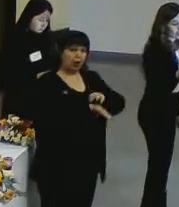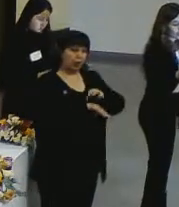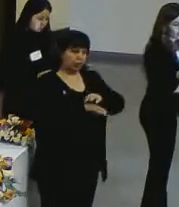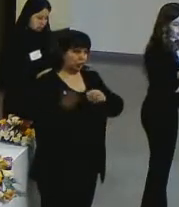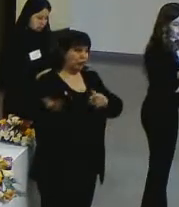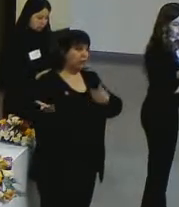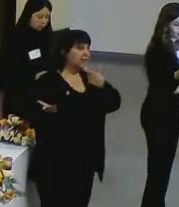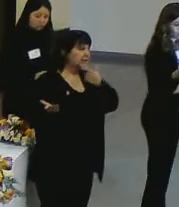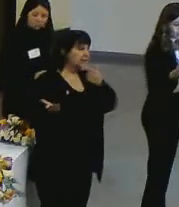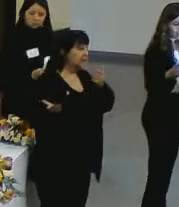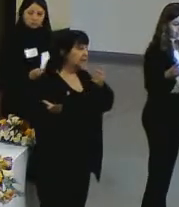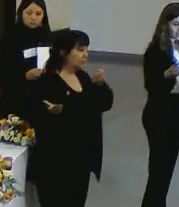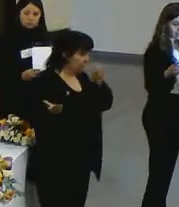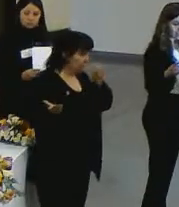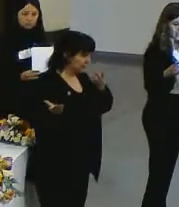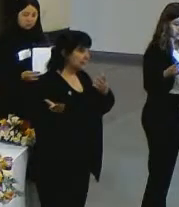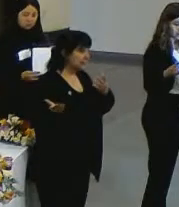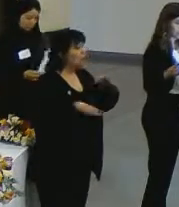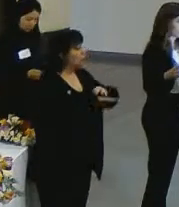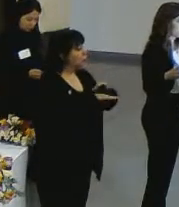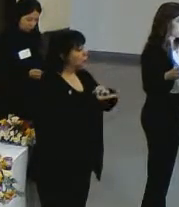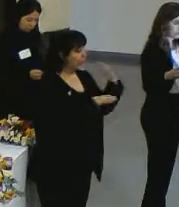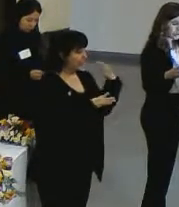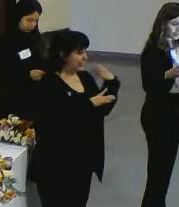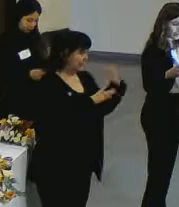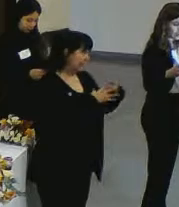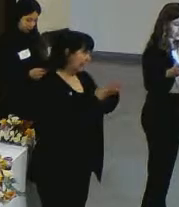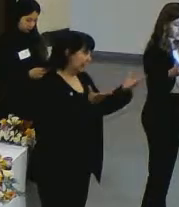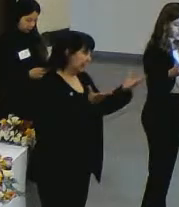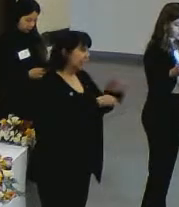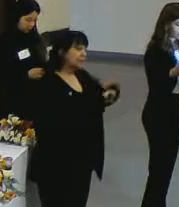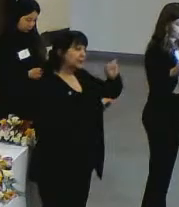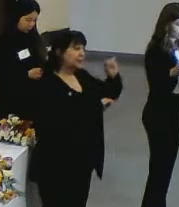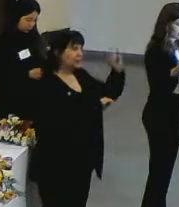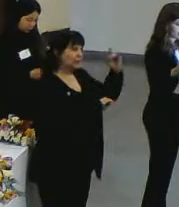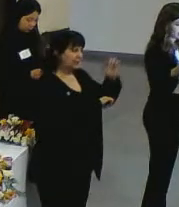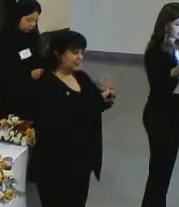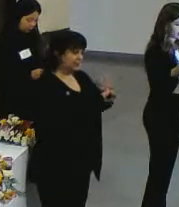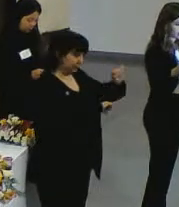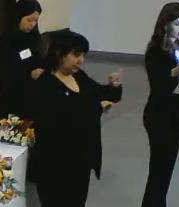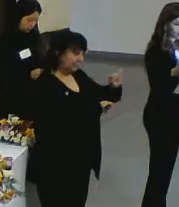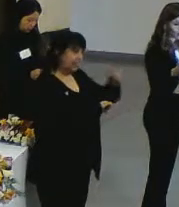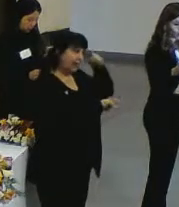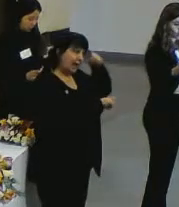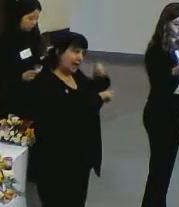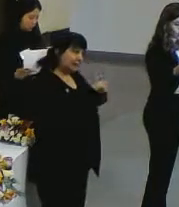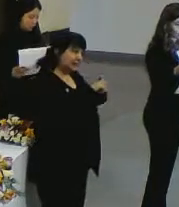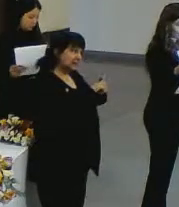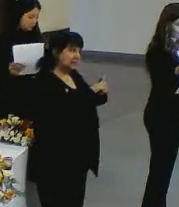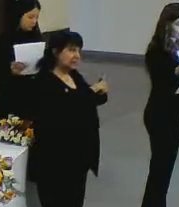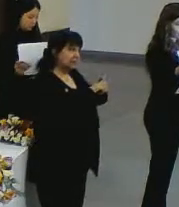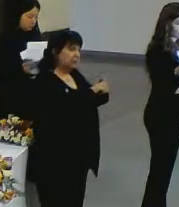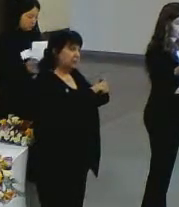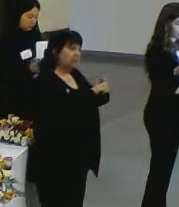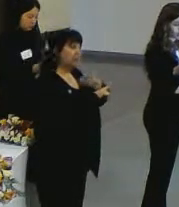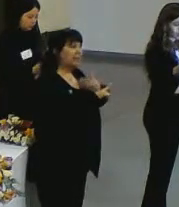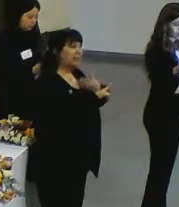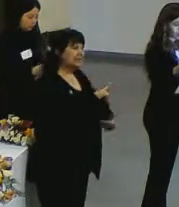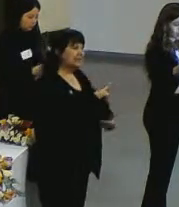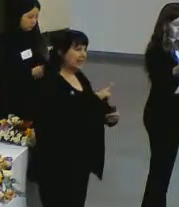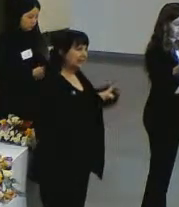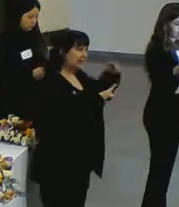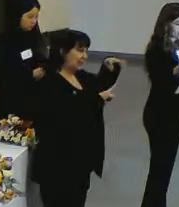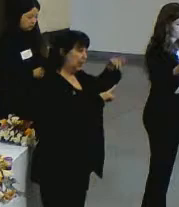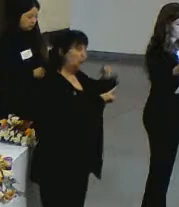Doctora Sandra Flores, médico general, título expedido por la Universidad Nacional de Cuyo, expresidente por concurso en el Hospital Pediátrico de